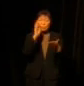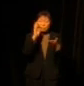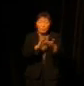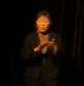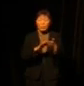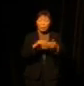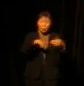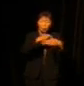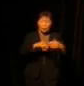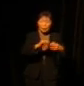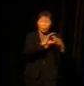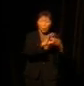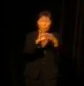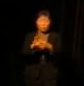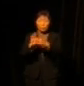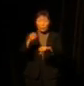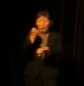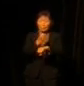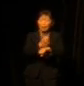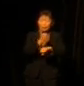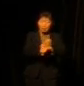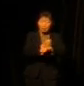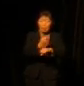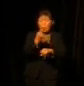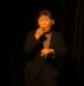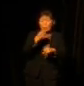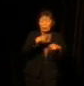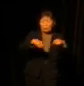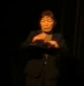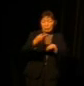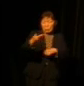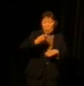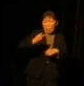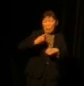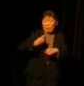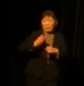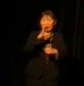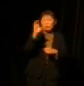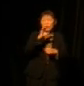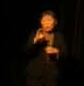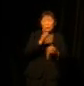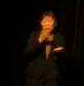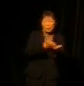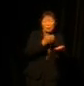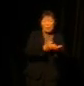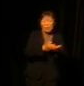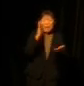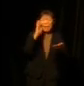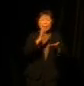されたないので、教頭とか私にどうしたらいいんですかとかって、うちはもう一回しなくちゃいけない。これはね、やっぱきちっとやってお